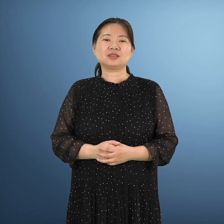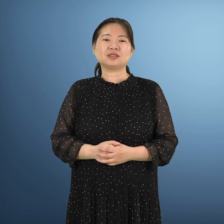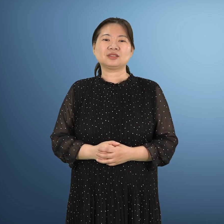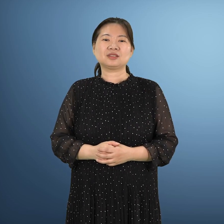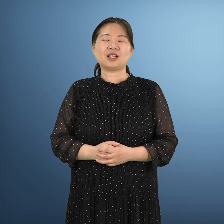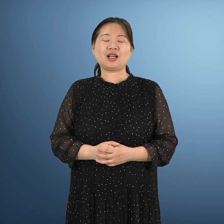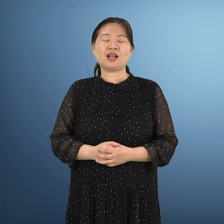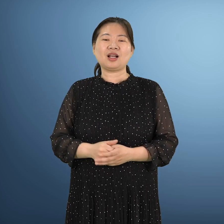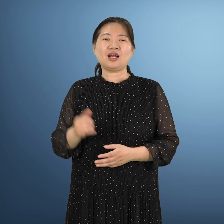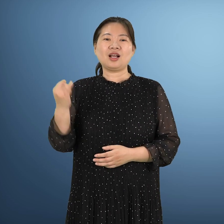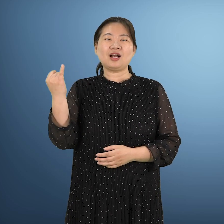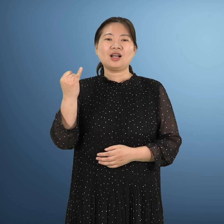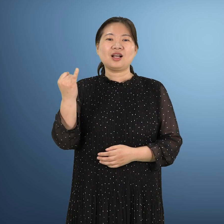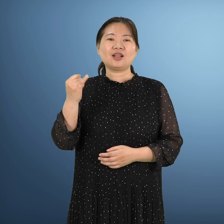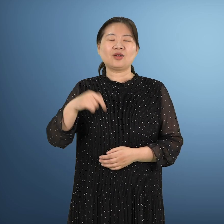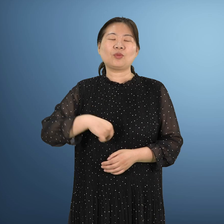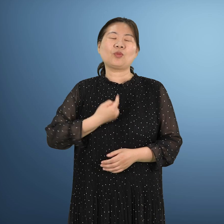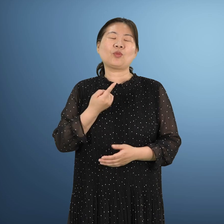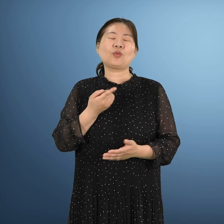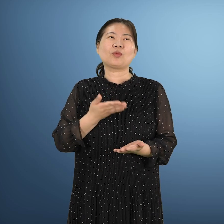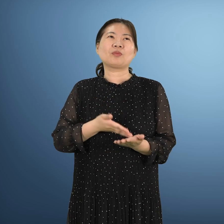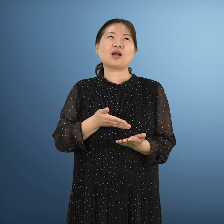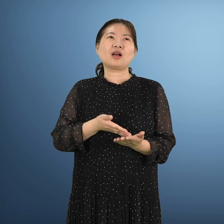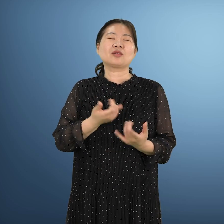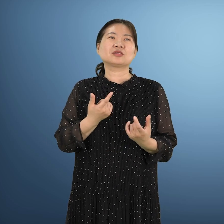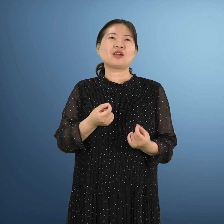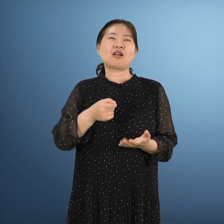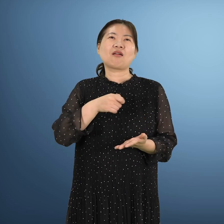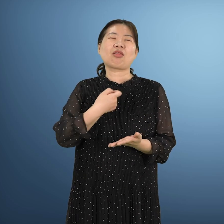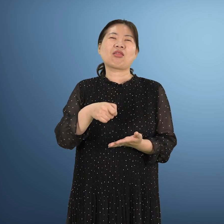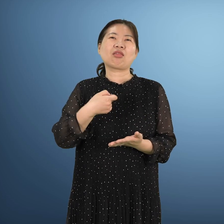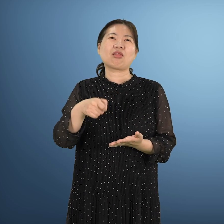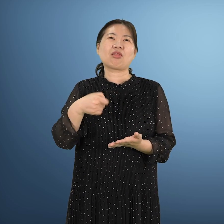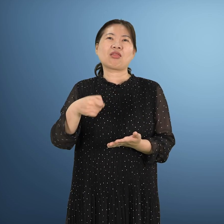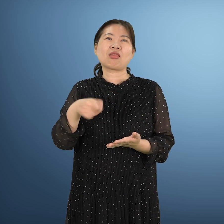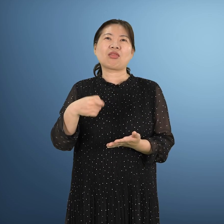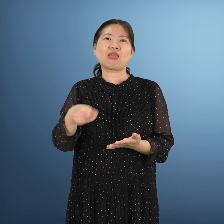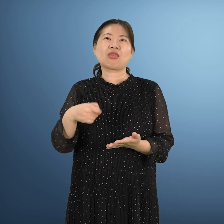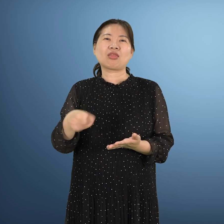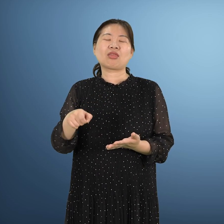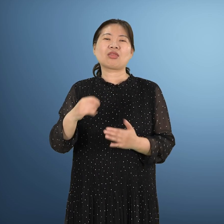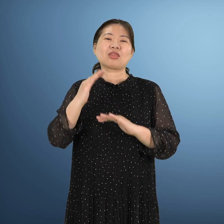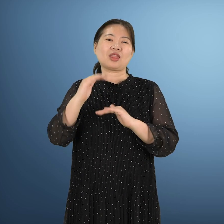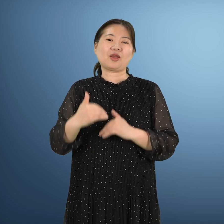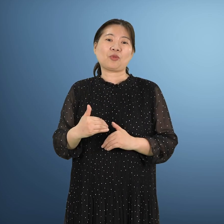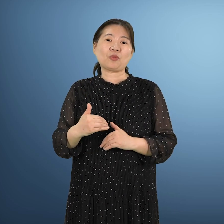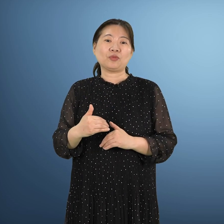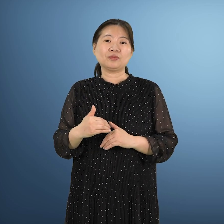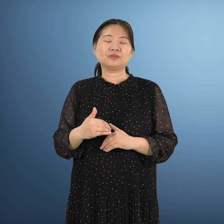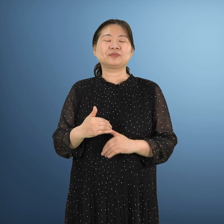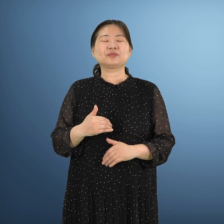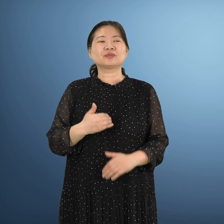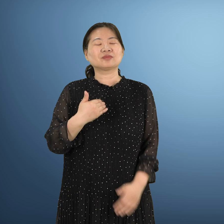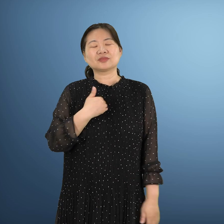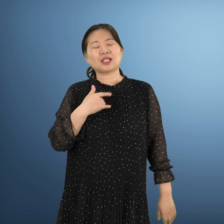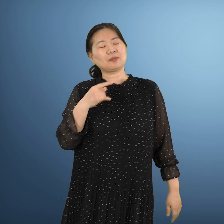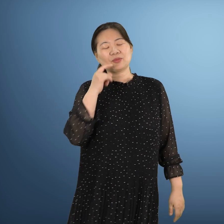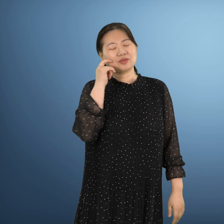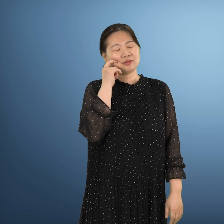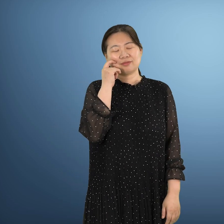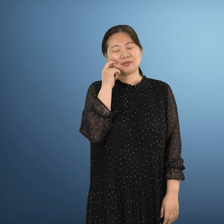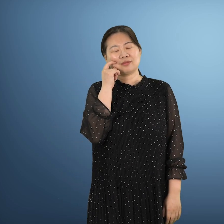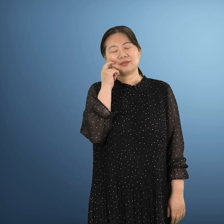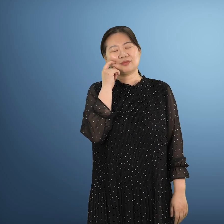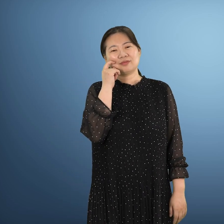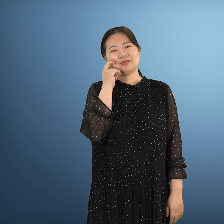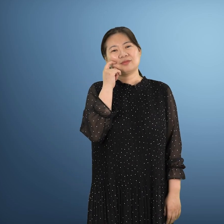그리고 이제 자매가 독백하듯 그 밑에 낙서 비슷하게 멘트를 적어 놓은 겁니다. 난 못해요.